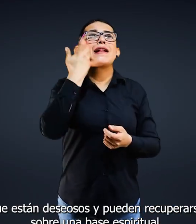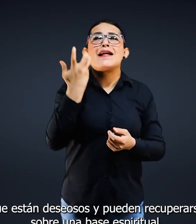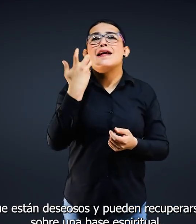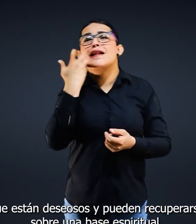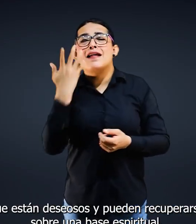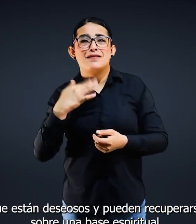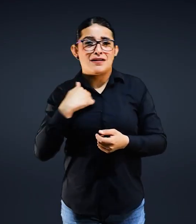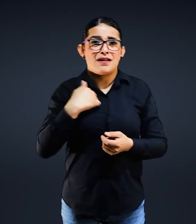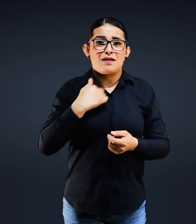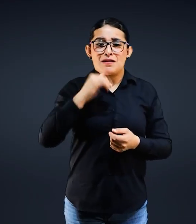base espiritual.